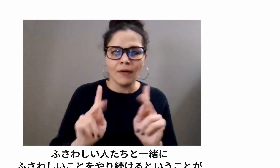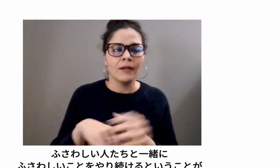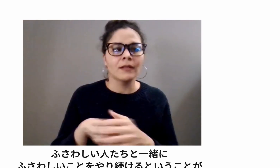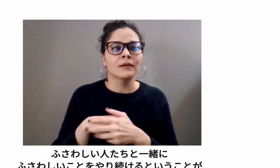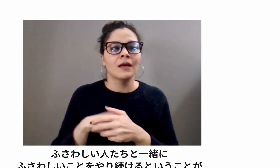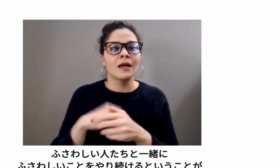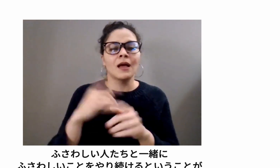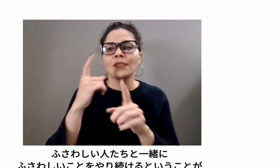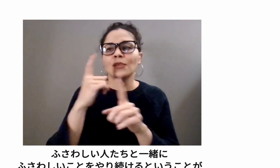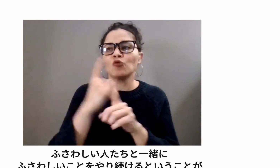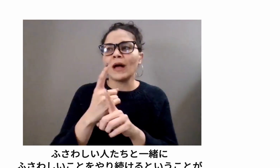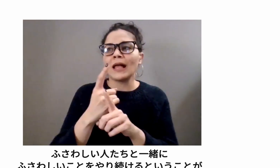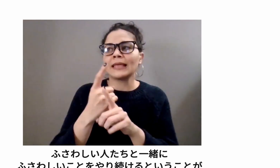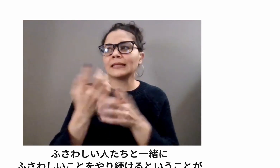しい人たちと一緒に、